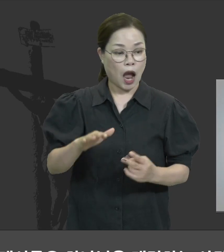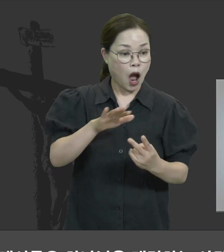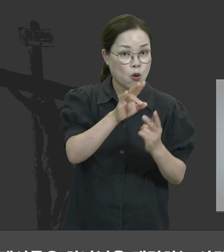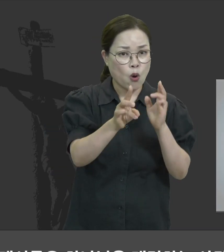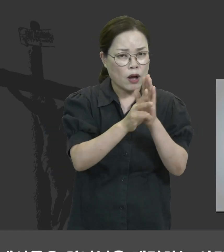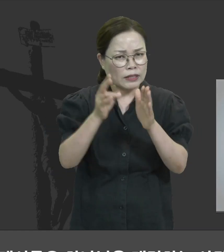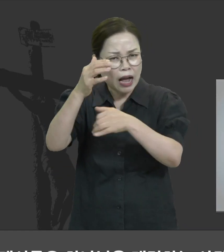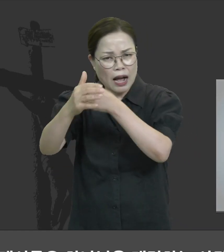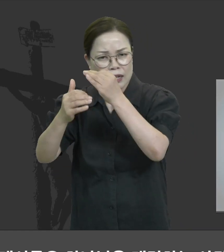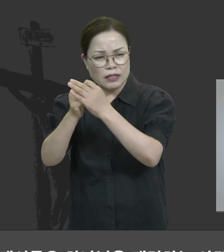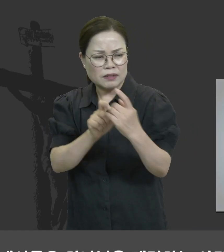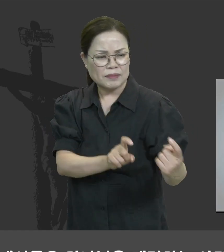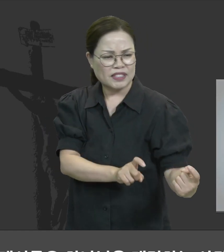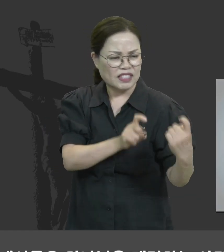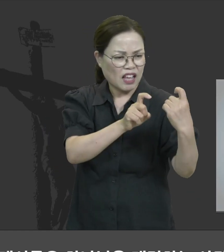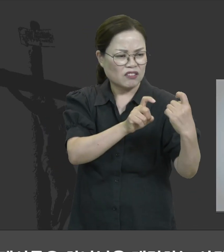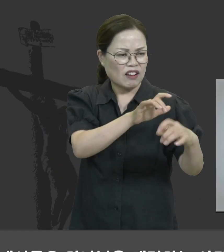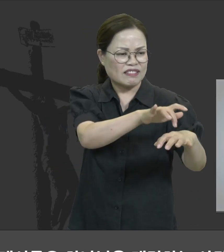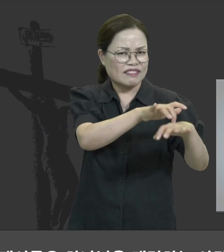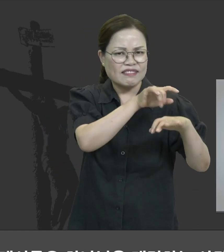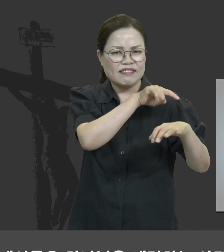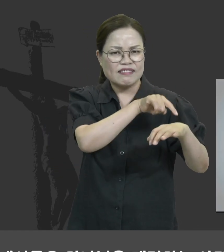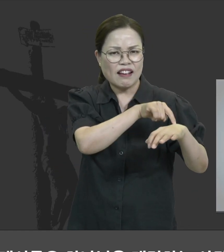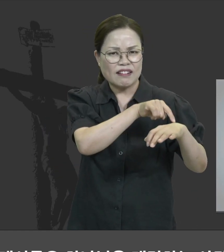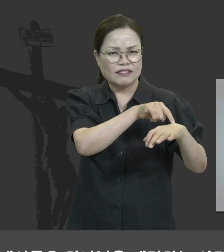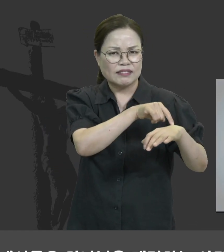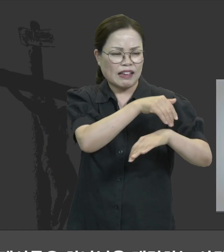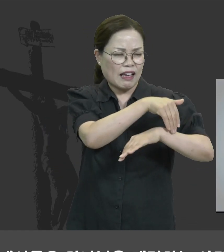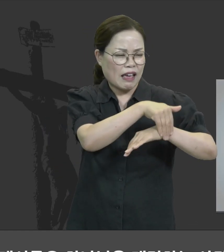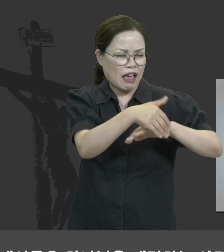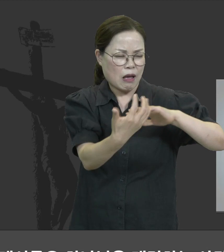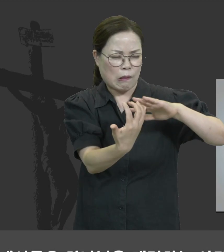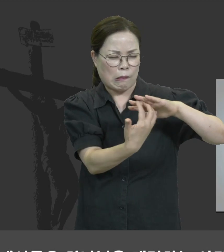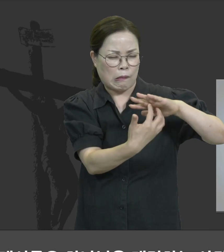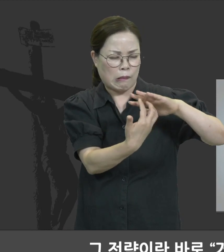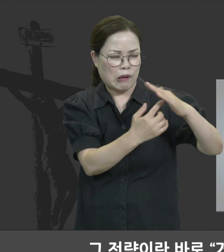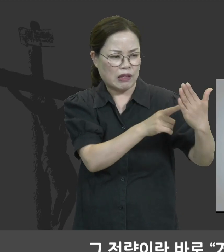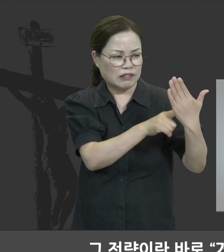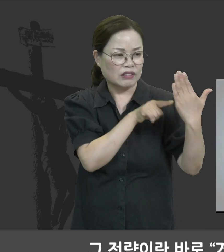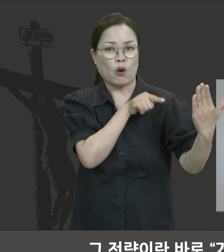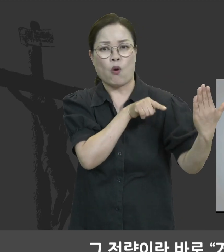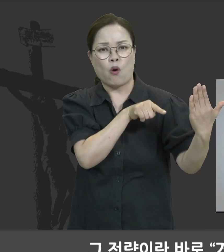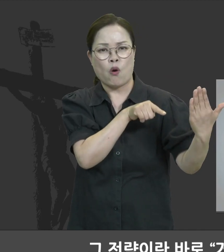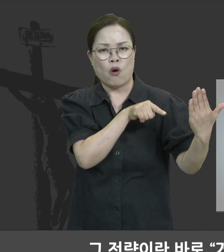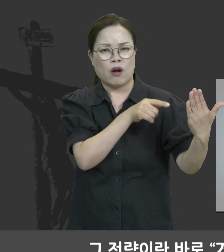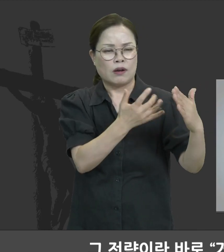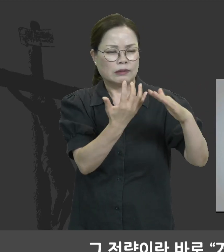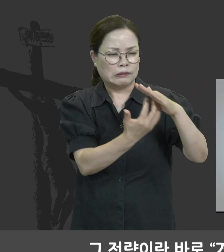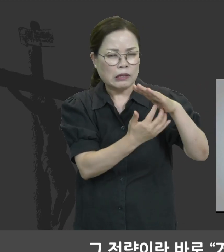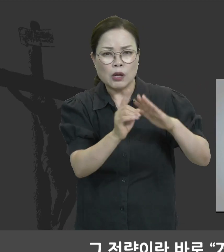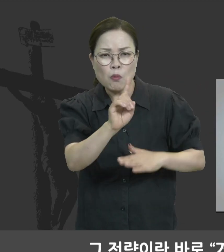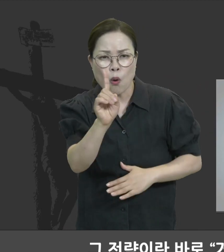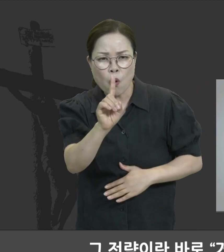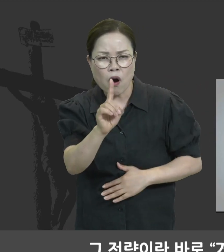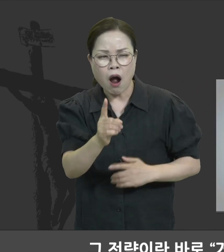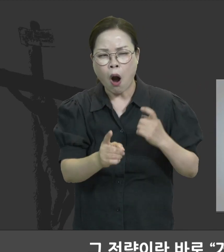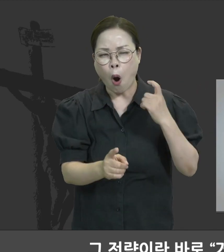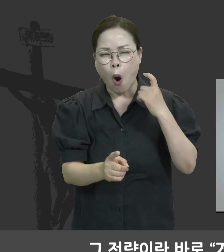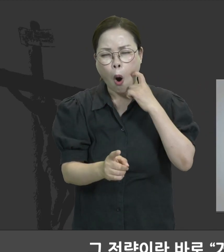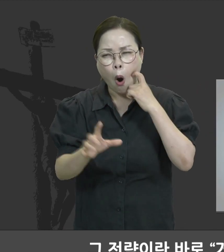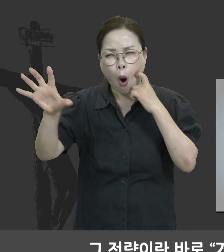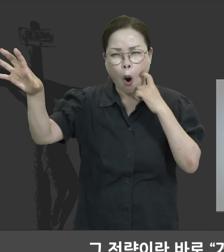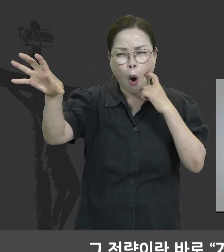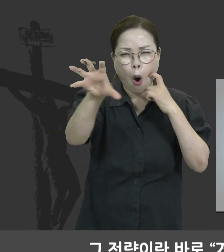요한계시록은 하나님을 대적하는 사탄이 사용하는 전략을 드러냅니다. 그 전략이란 바로 거짓